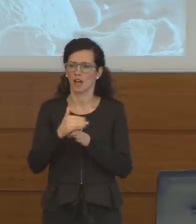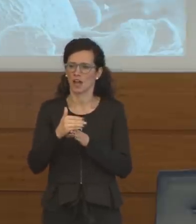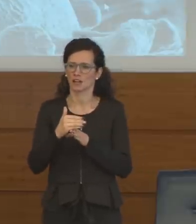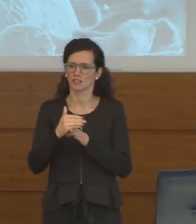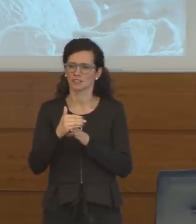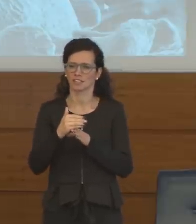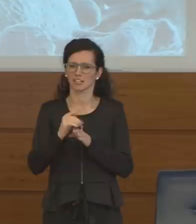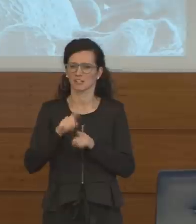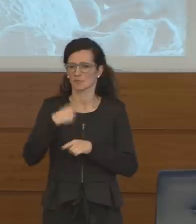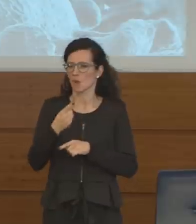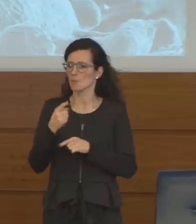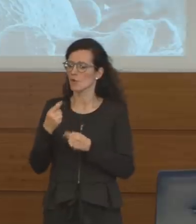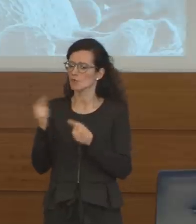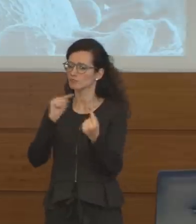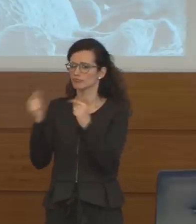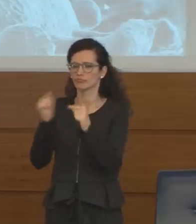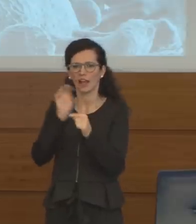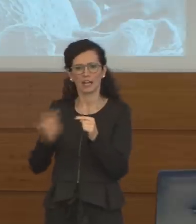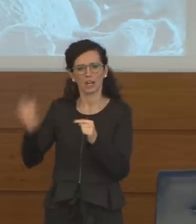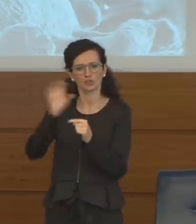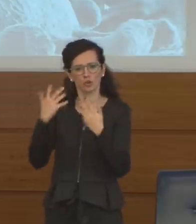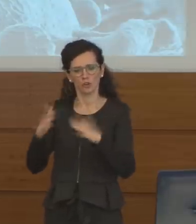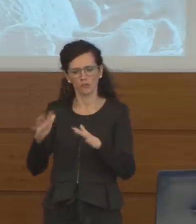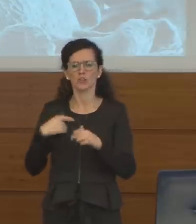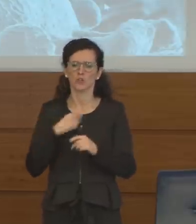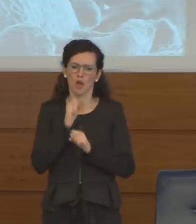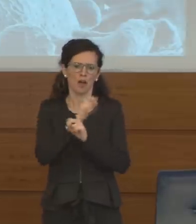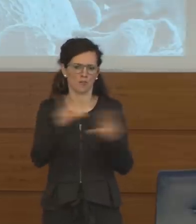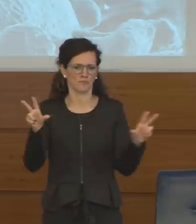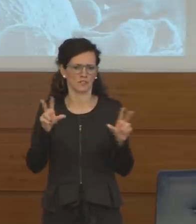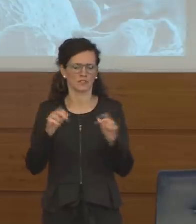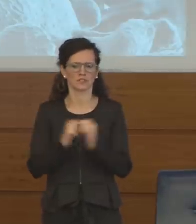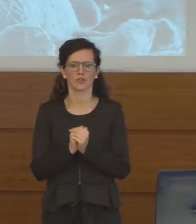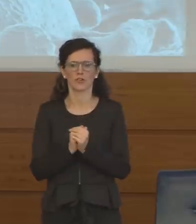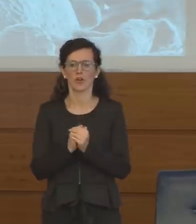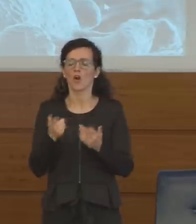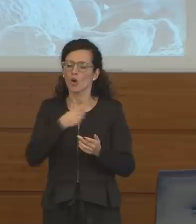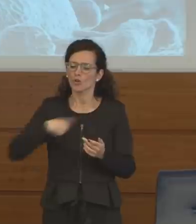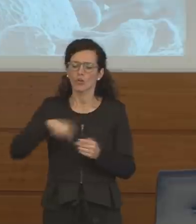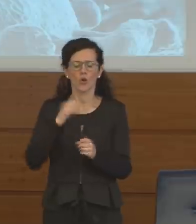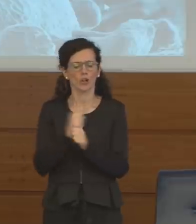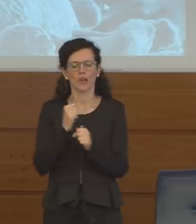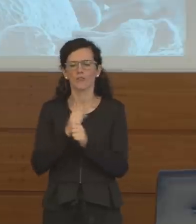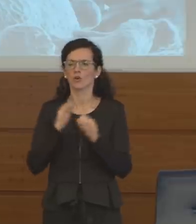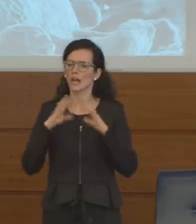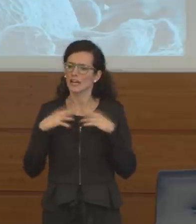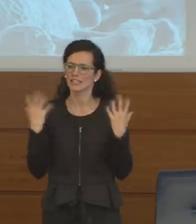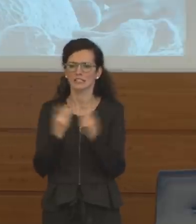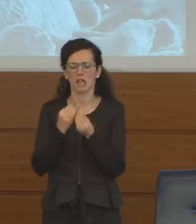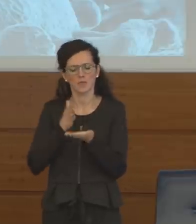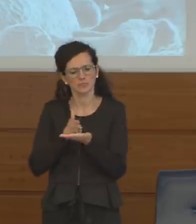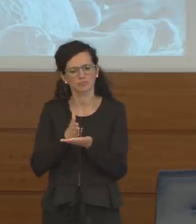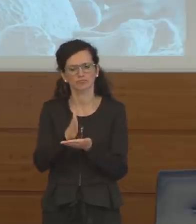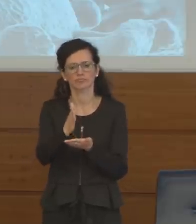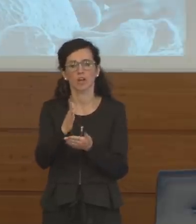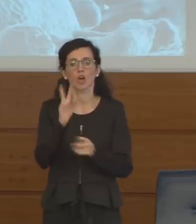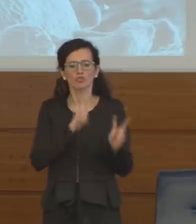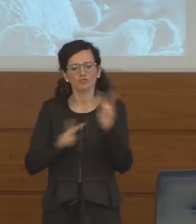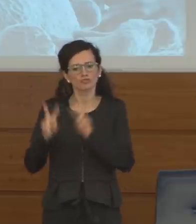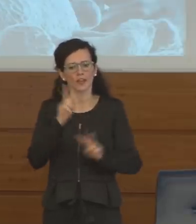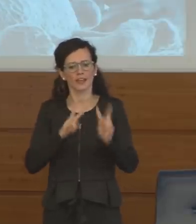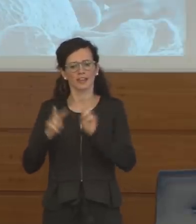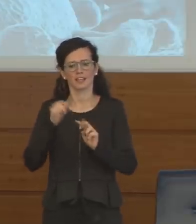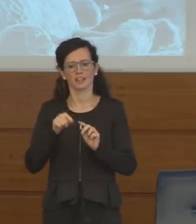la comunicazione con le regioni sono le misure giuste nel tempo giusto e nel modo giusto. Noi dobbiamo lavorare tutti in questa direzione, anche ridimensionare